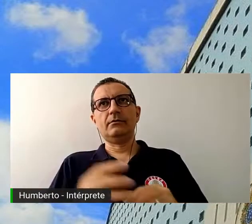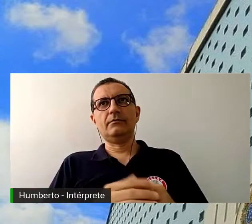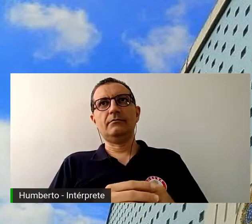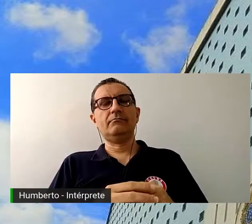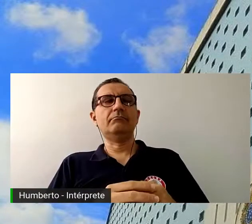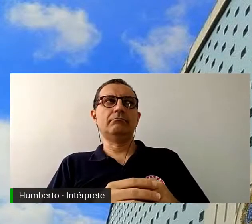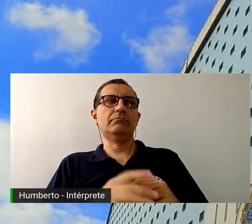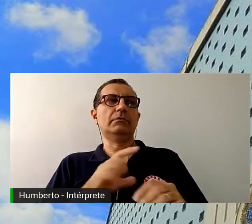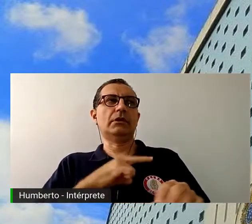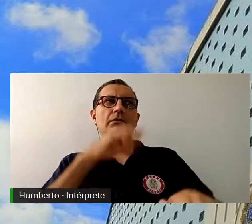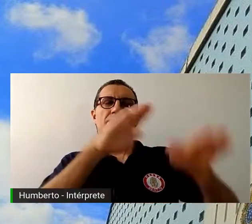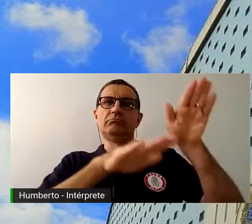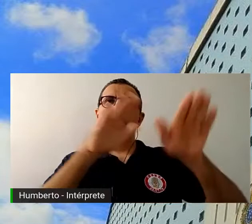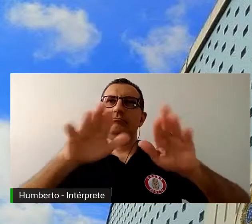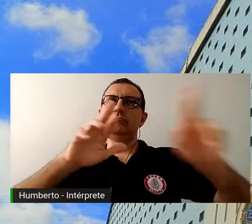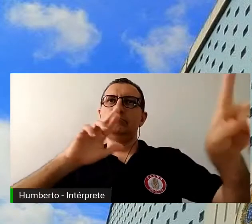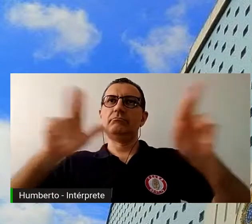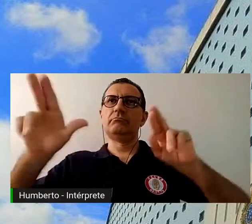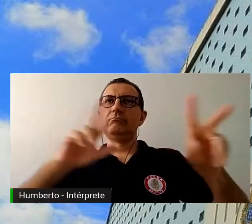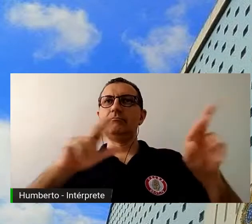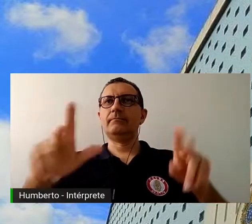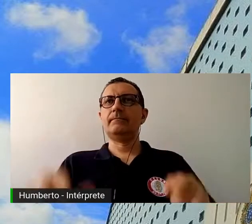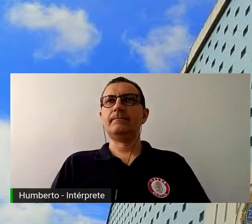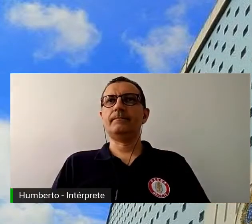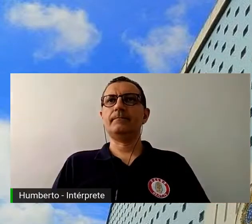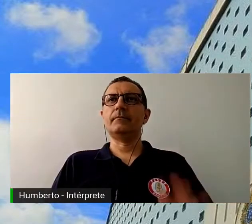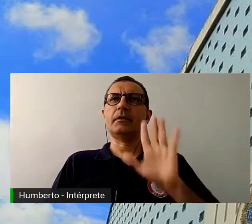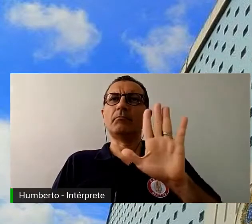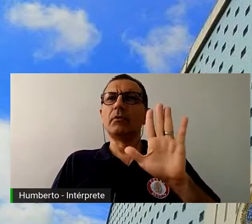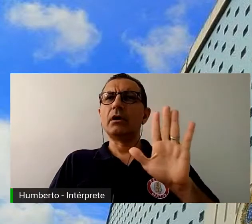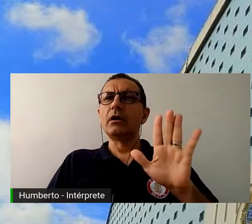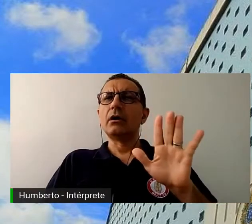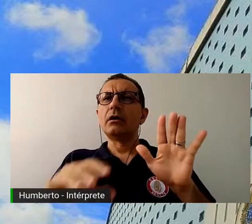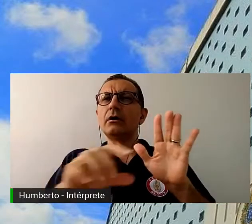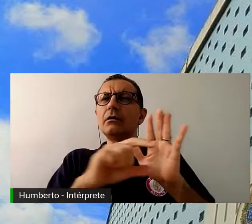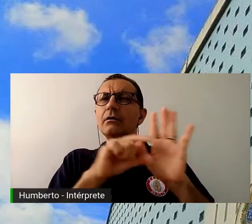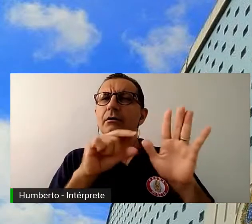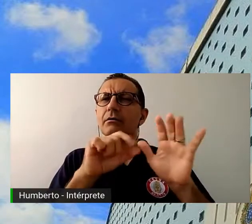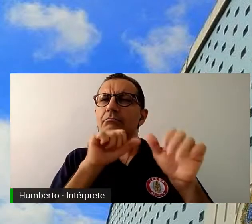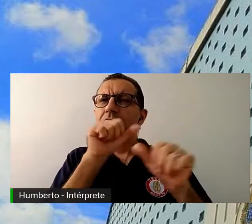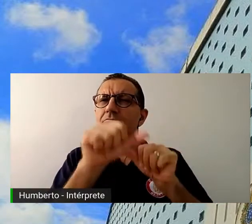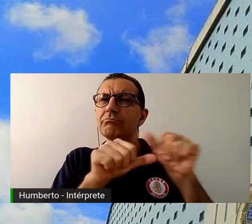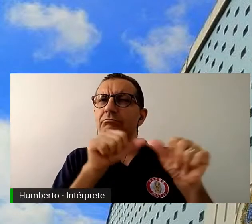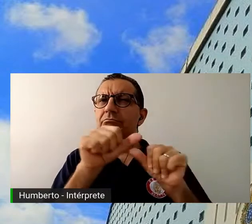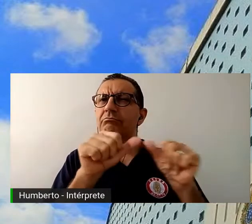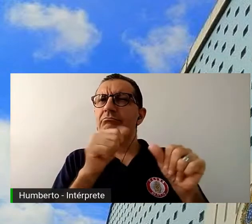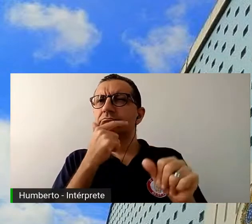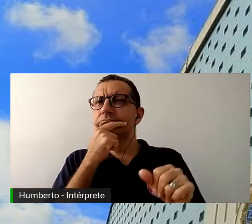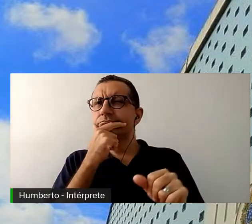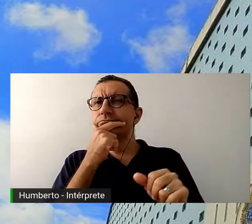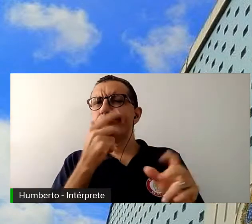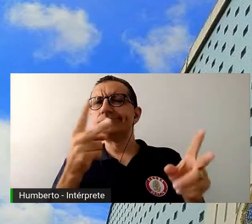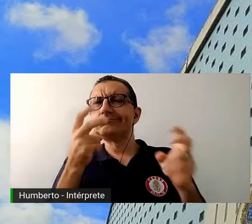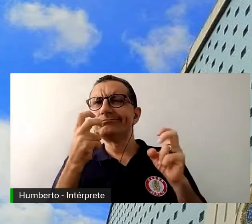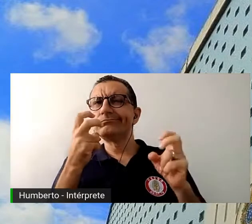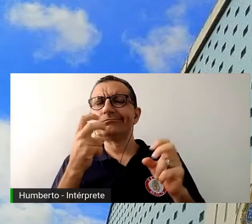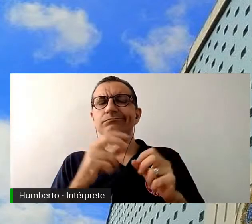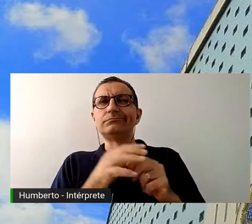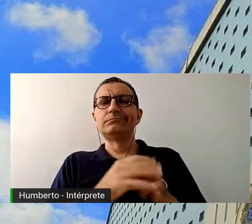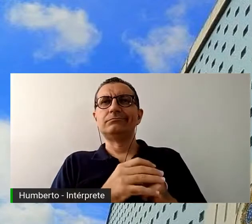diferenciadas. E aqui vai mudando um pouco o tom, os senhores estão percebendo que tem algumas coisas que nós não assinamos juntos.